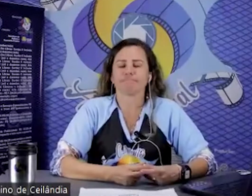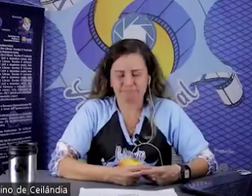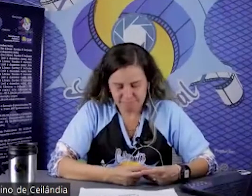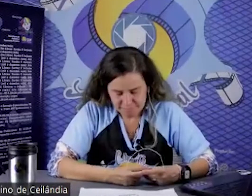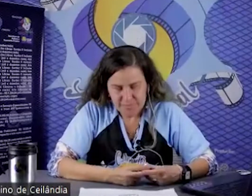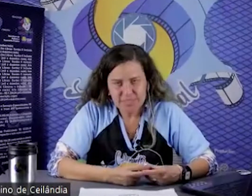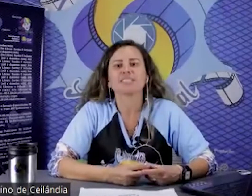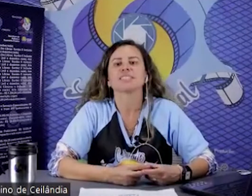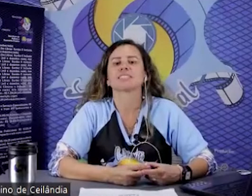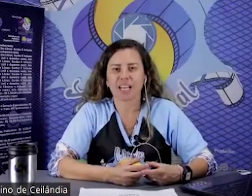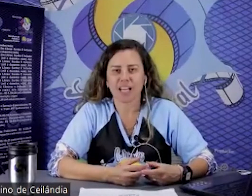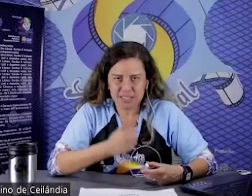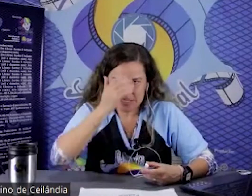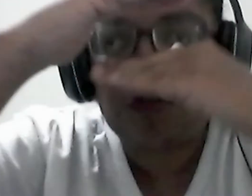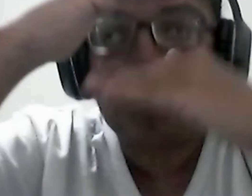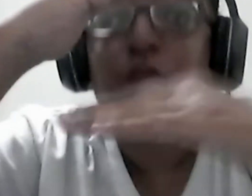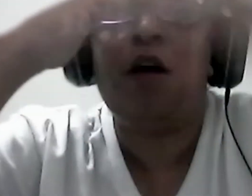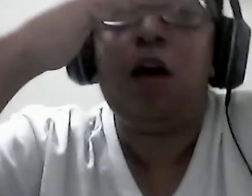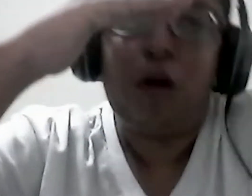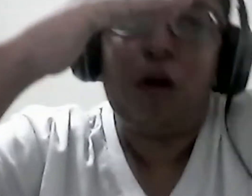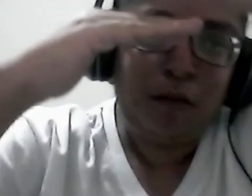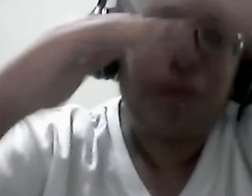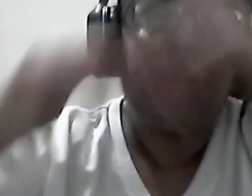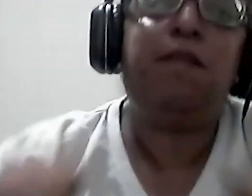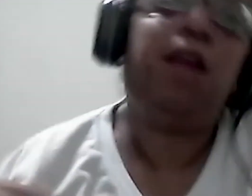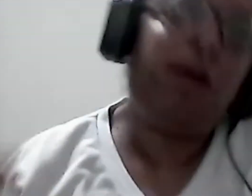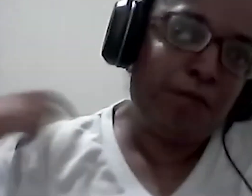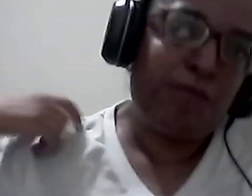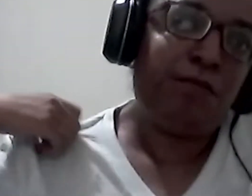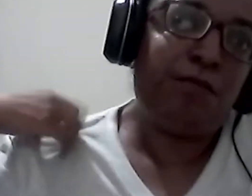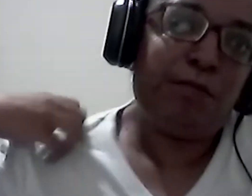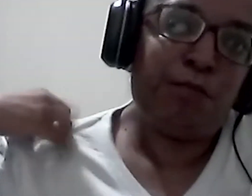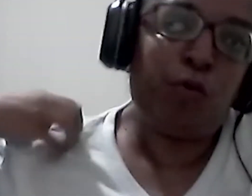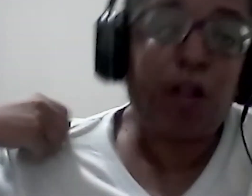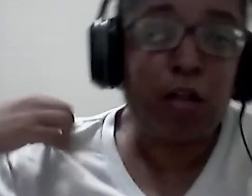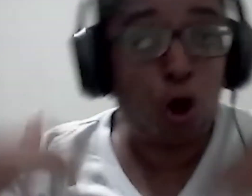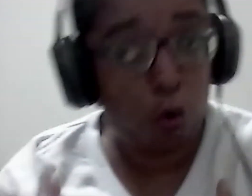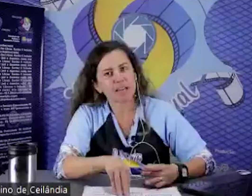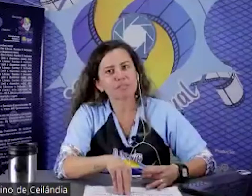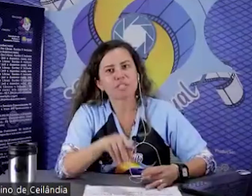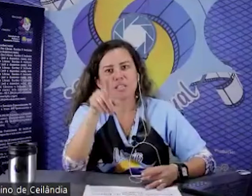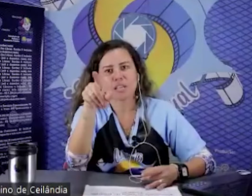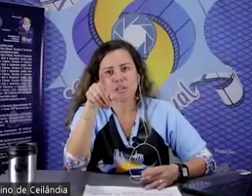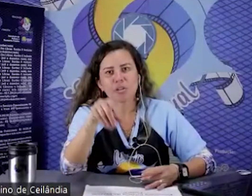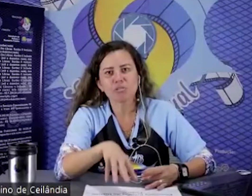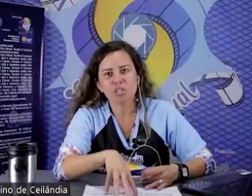vai subindo. Igual a construção de tijolos. Exatamente. Entendeu? Por E isso que aí, hoje, Sara, você entendeu o que eu